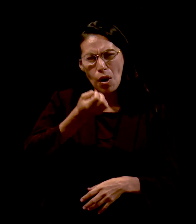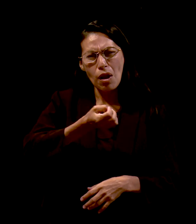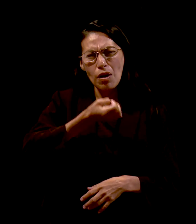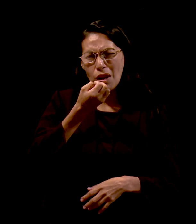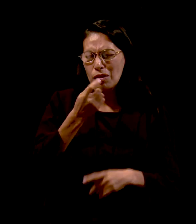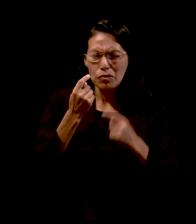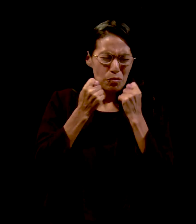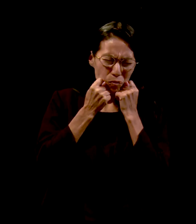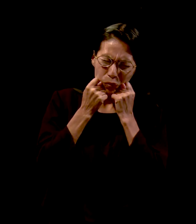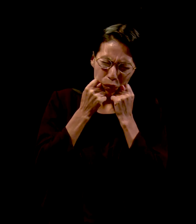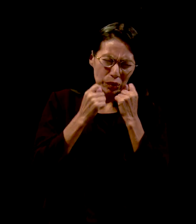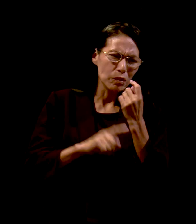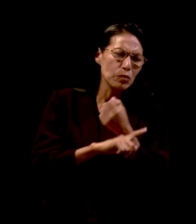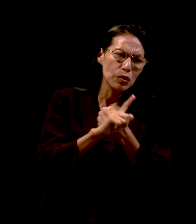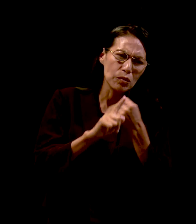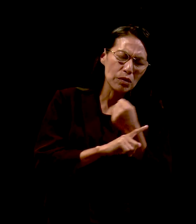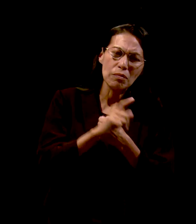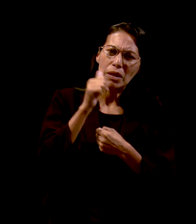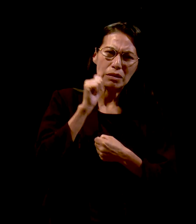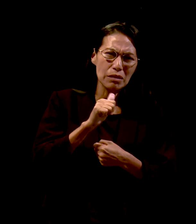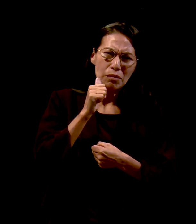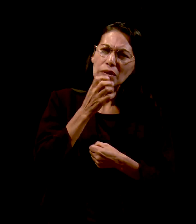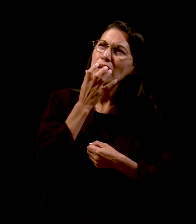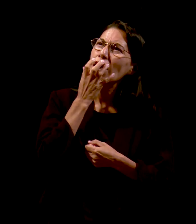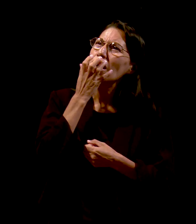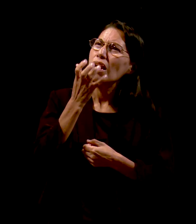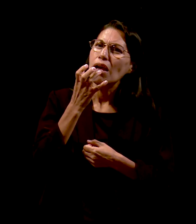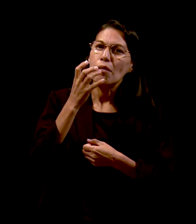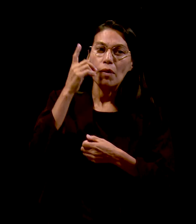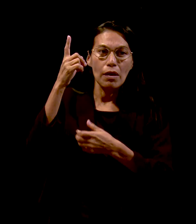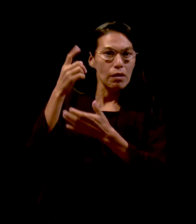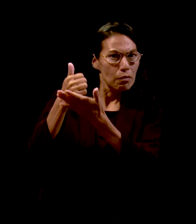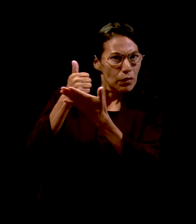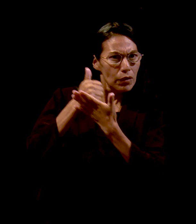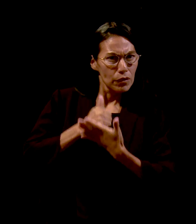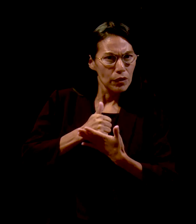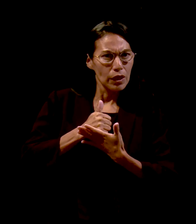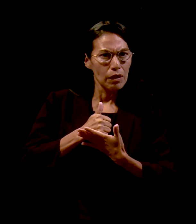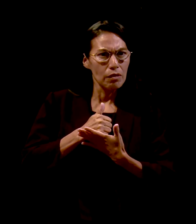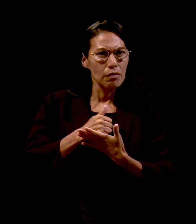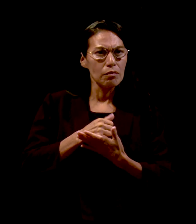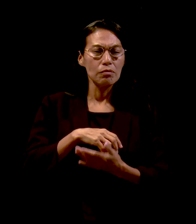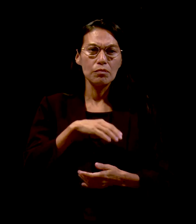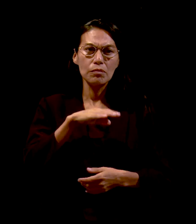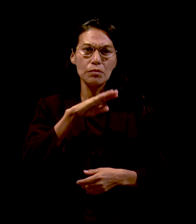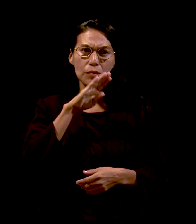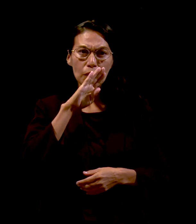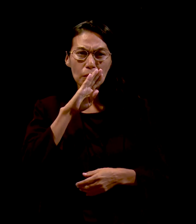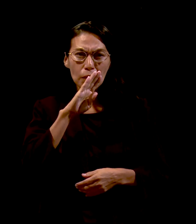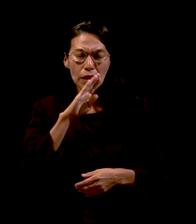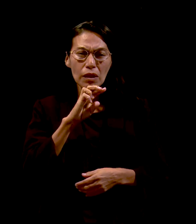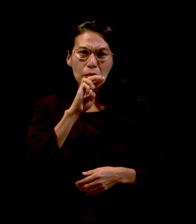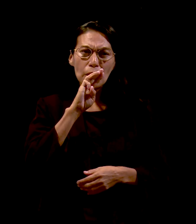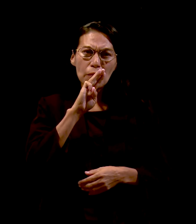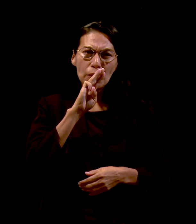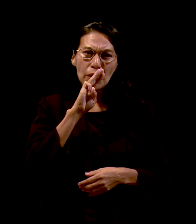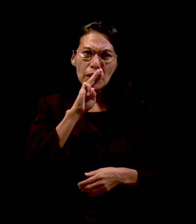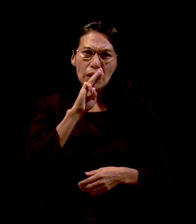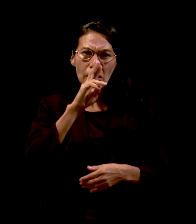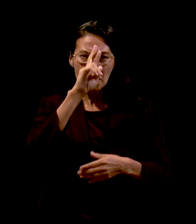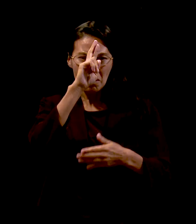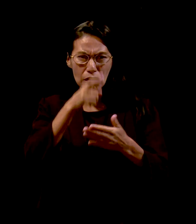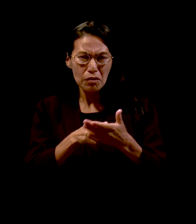clamar a dios que de alguna manera él me va a ayudar ella no profesaba ninguna religión pero si era